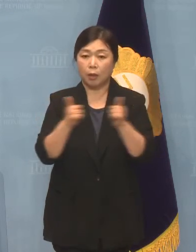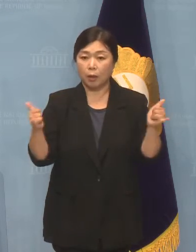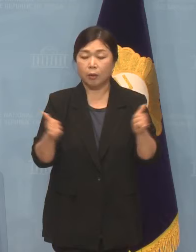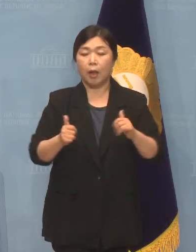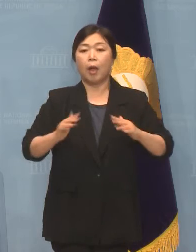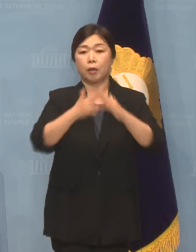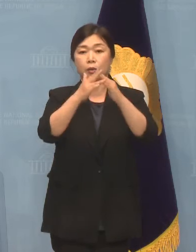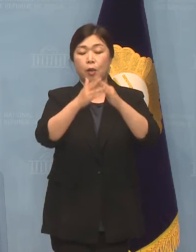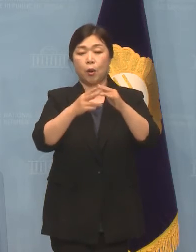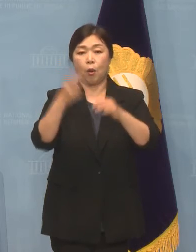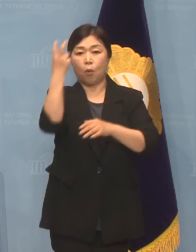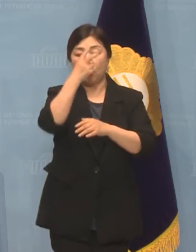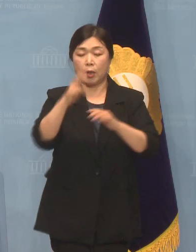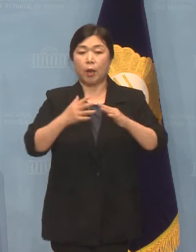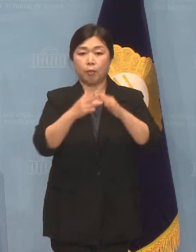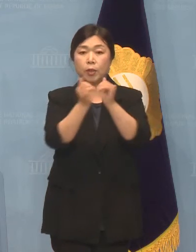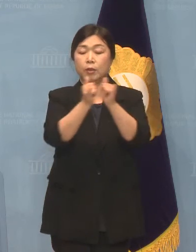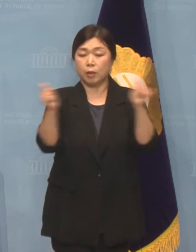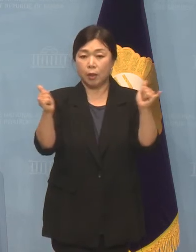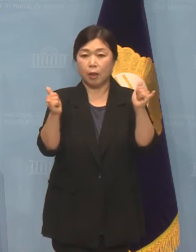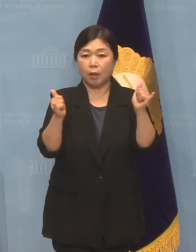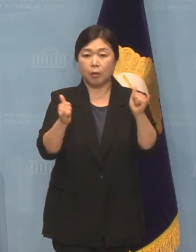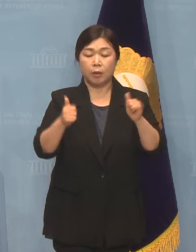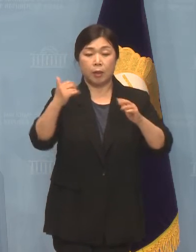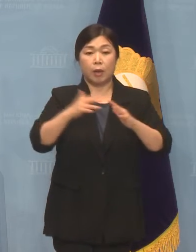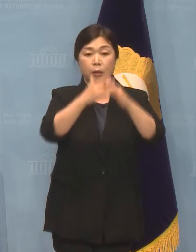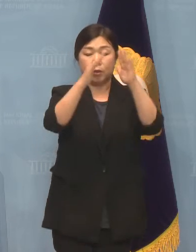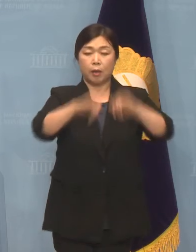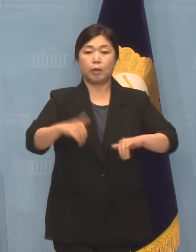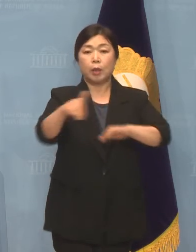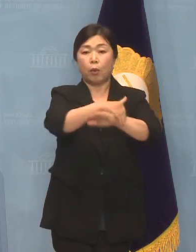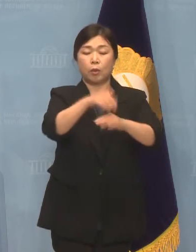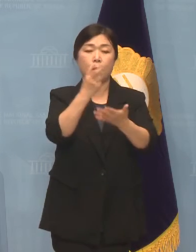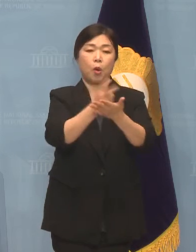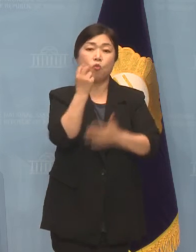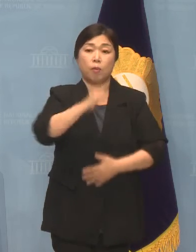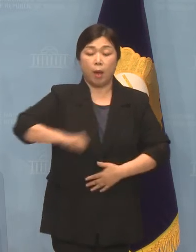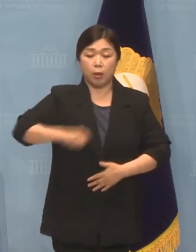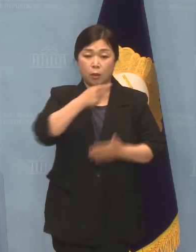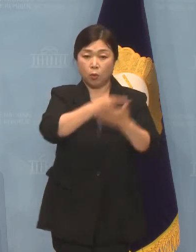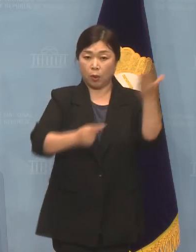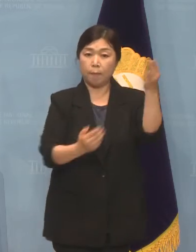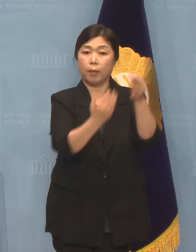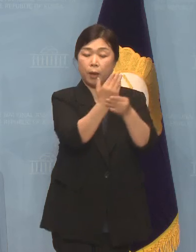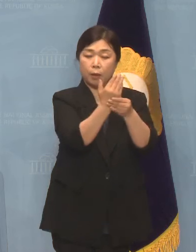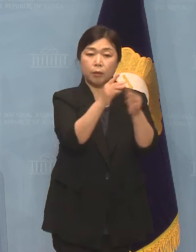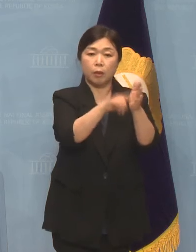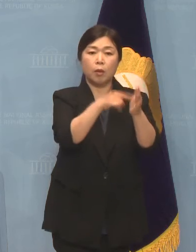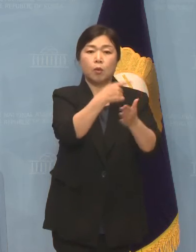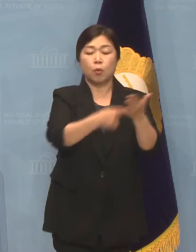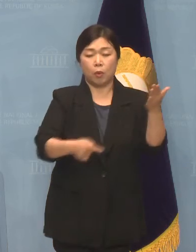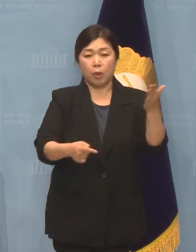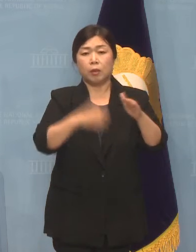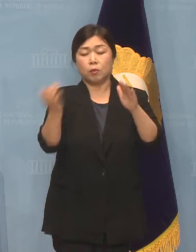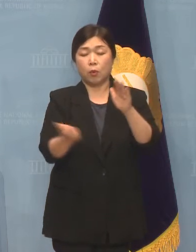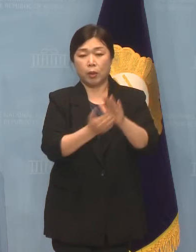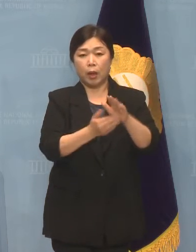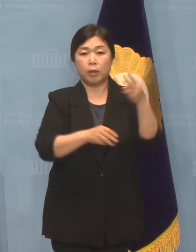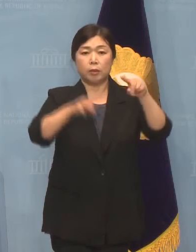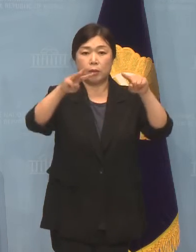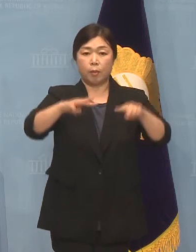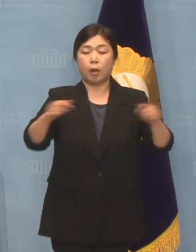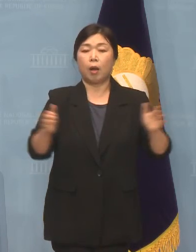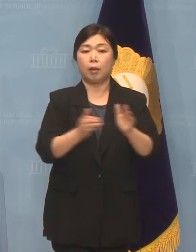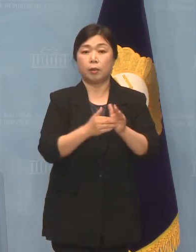해체 공사 감리자의 해체 계획서 위반 등으로 발생한 손해에 대해서 손해액의 최대 3배까지